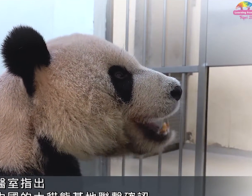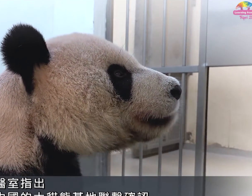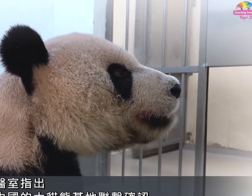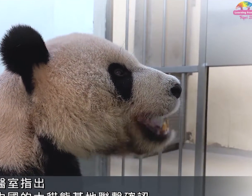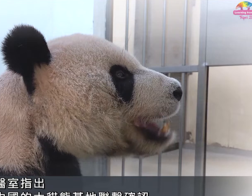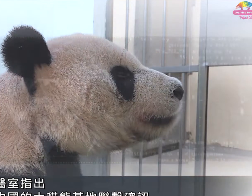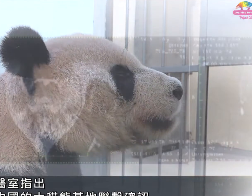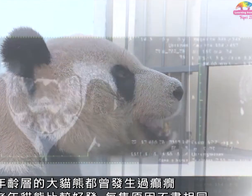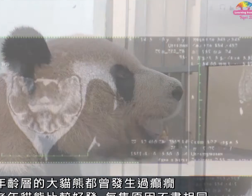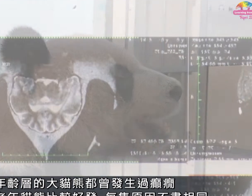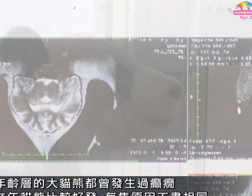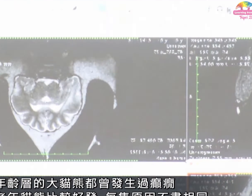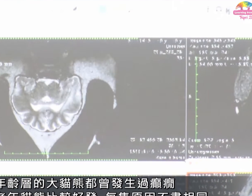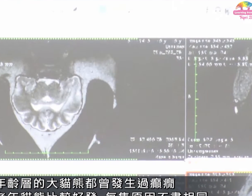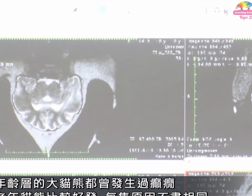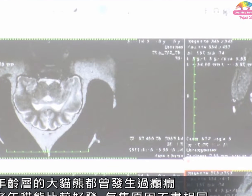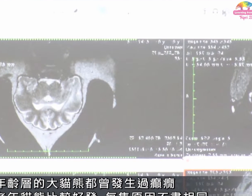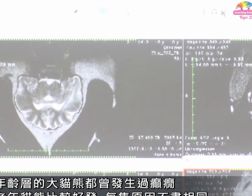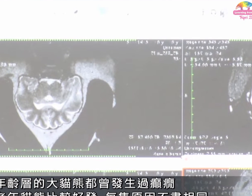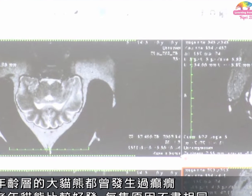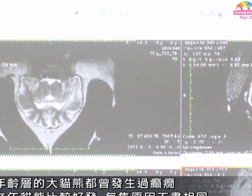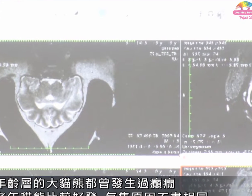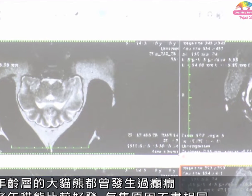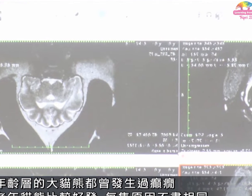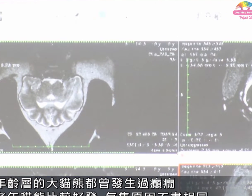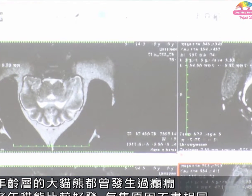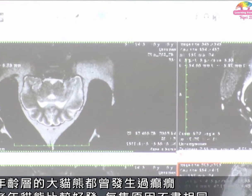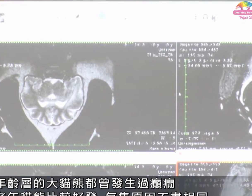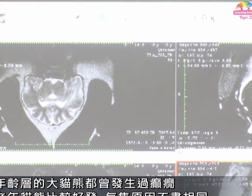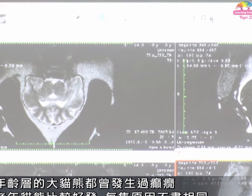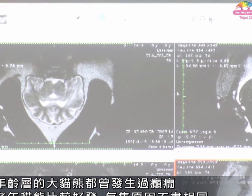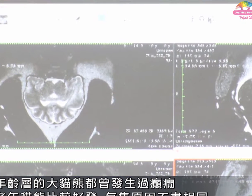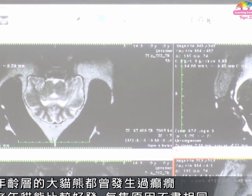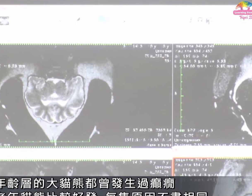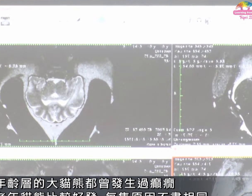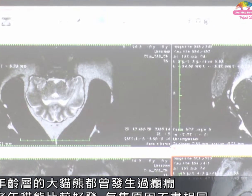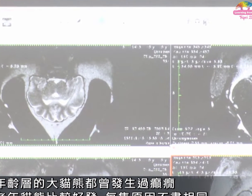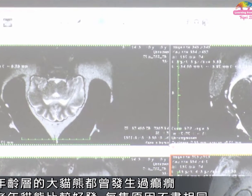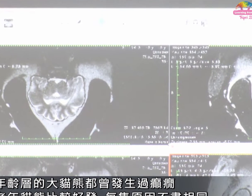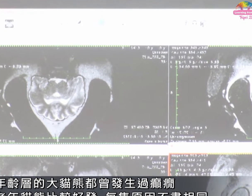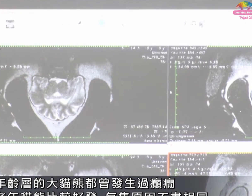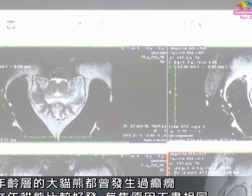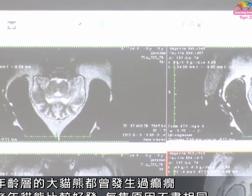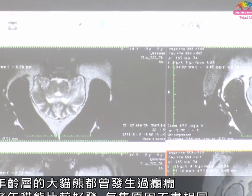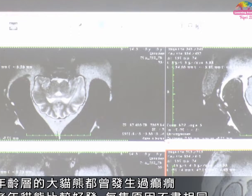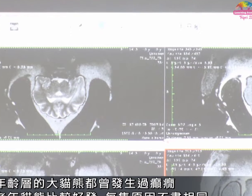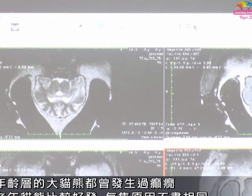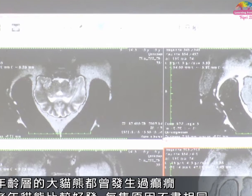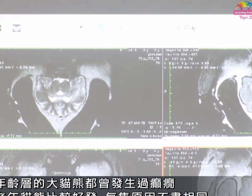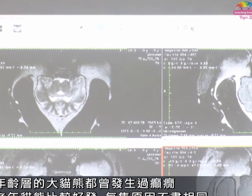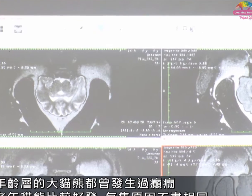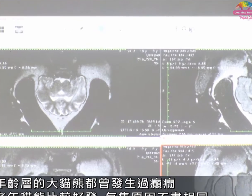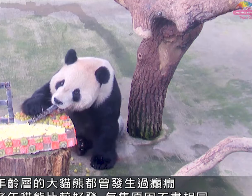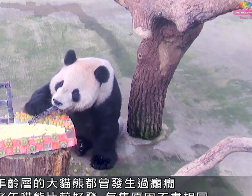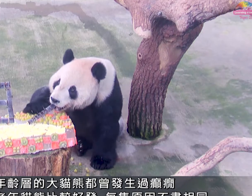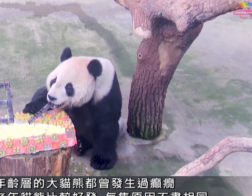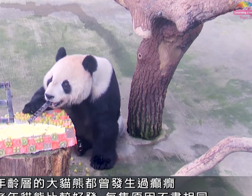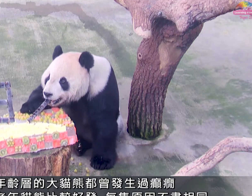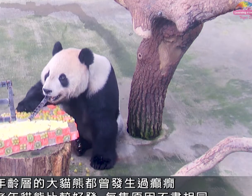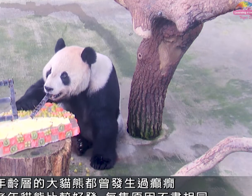认，各年龄层的大猫熊都曾发生过癫痫，但老年猫熊比较好发，每只原因不尽相同。 不管